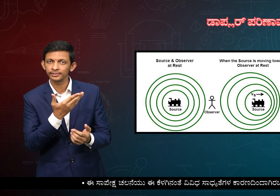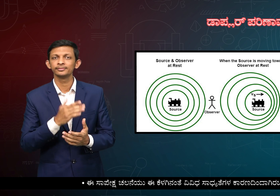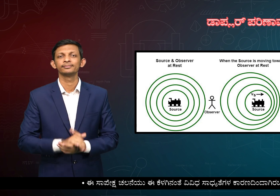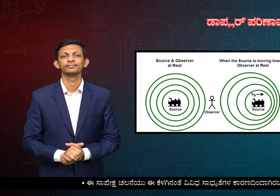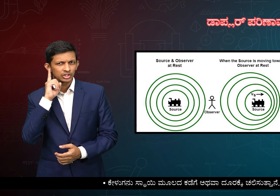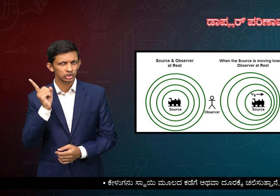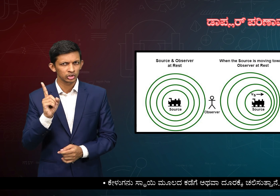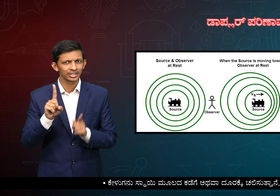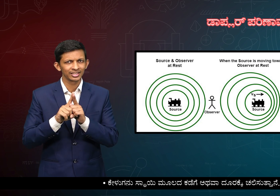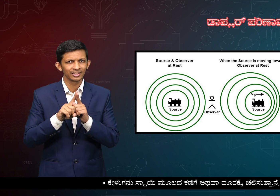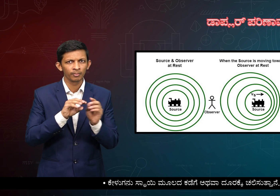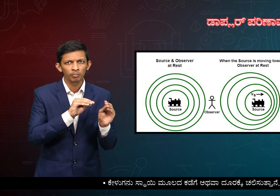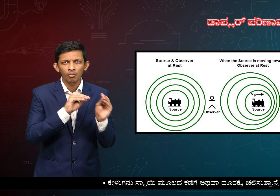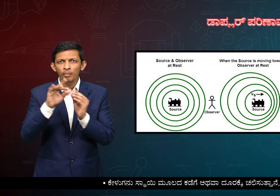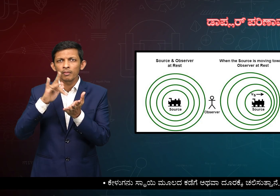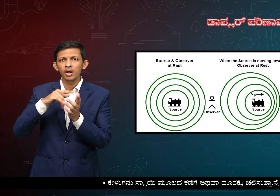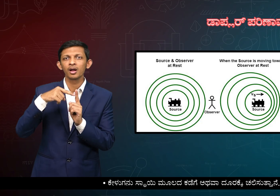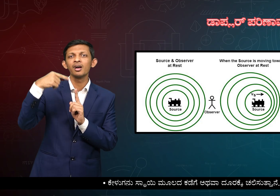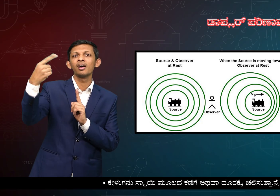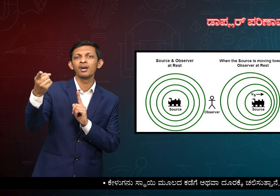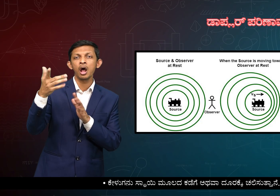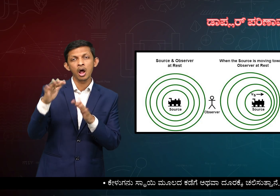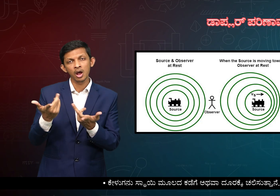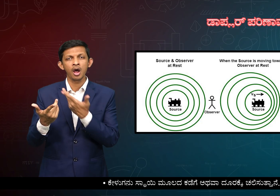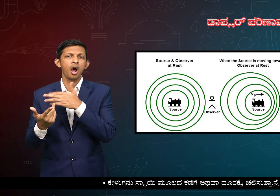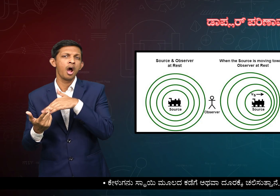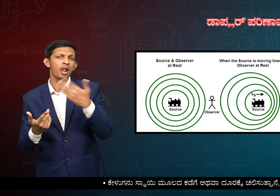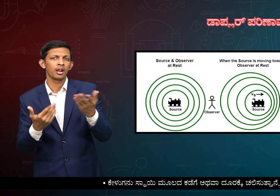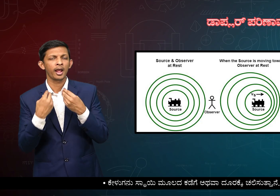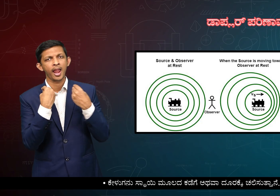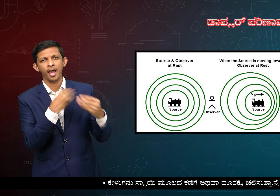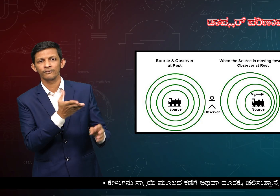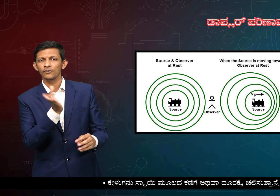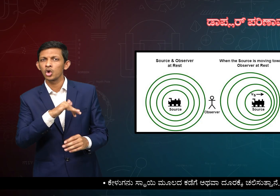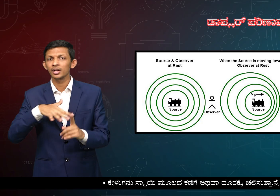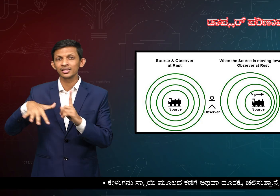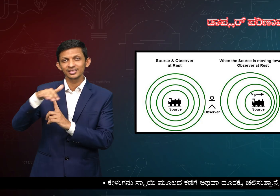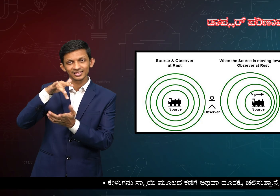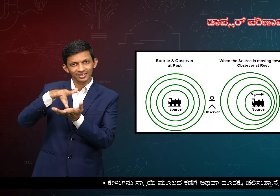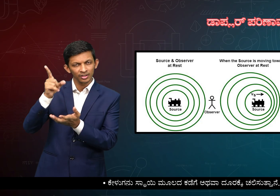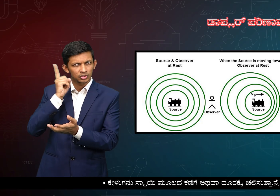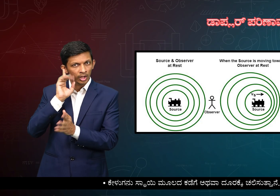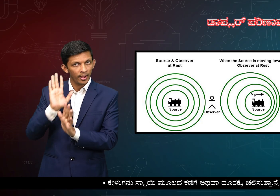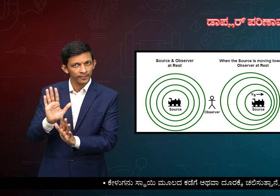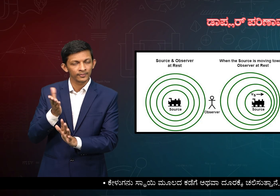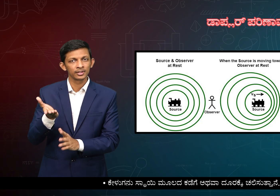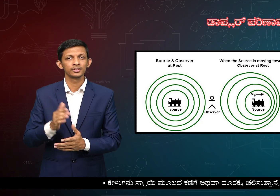ಕಾರಣದಿಂದಾಗಿರಬಹುದು. ಕೇಳುಗನು ಸ್ಥಾಯಿ ಮೂಲದ ಕಡೆಗೆ ಅಥವಾ ದೂರಕ್ಕೆ ಚಲಿಸುತ್ತಾನೆ.